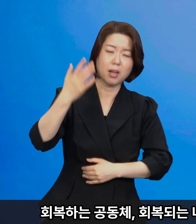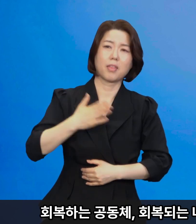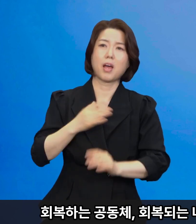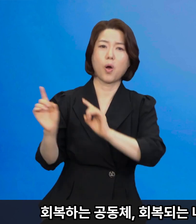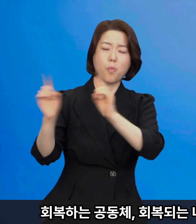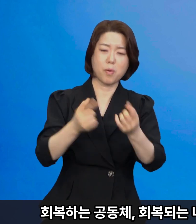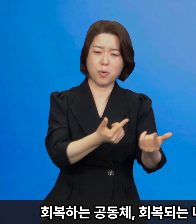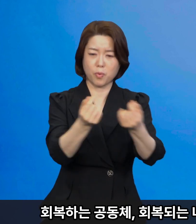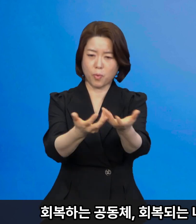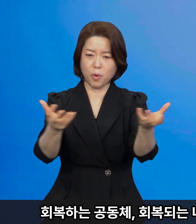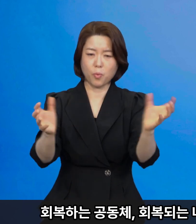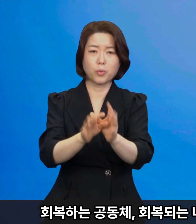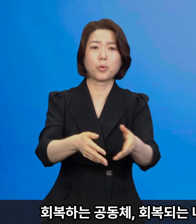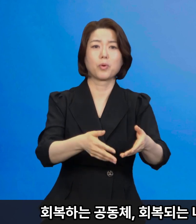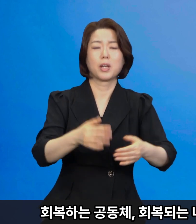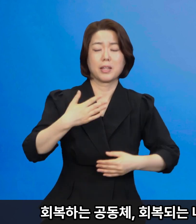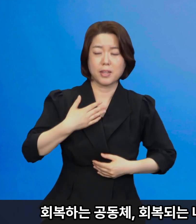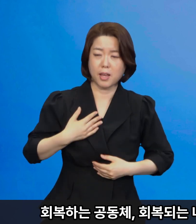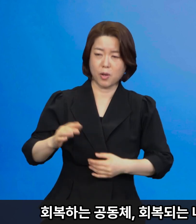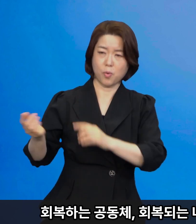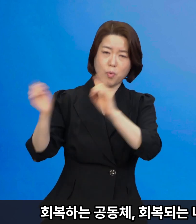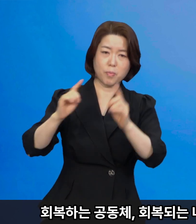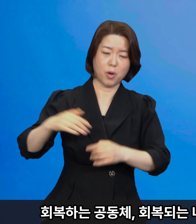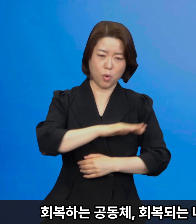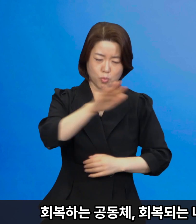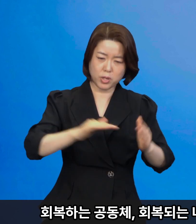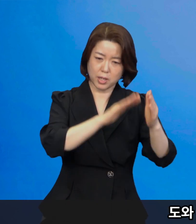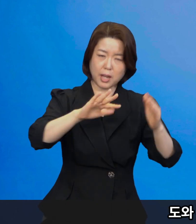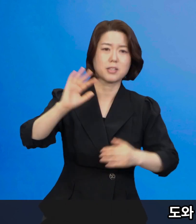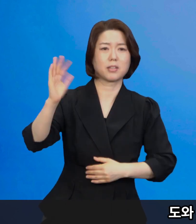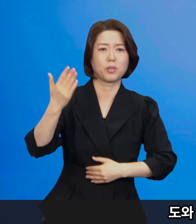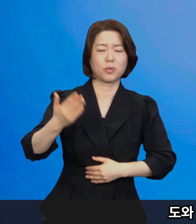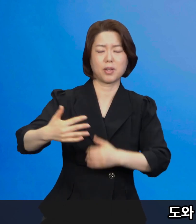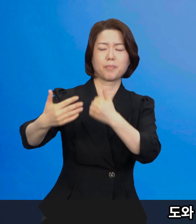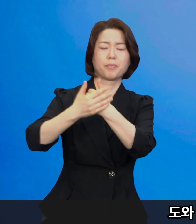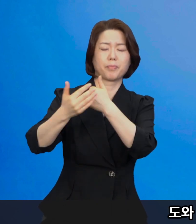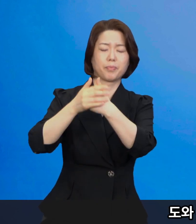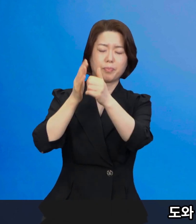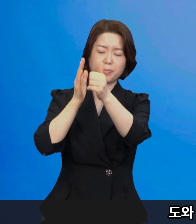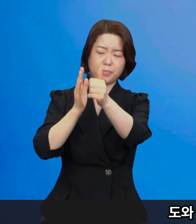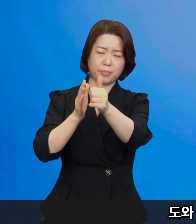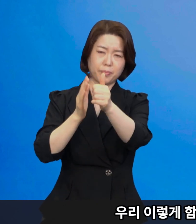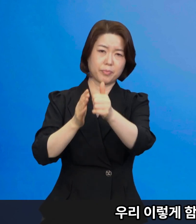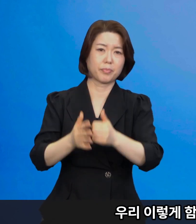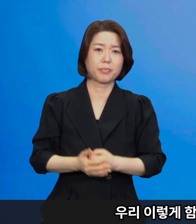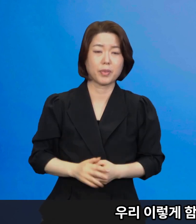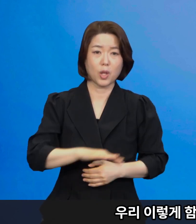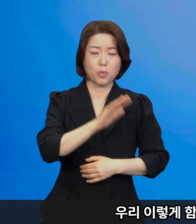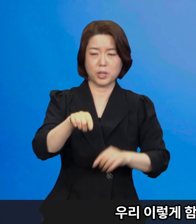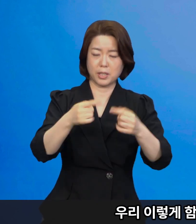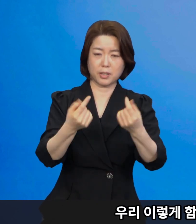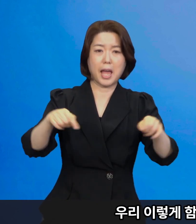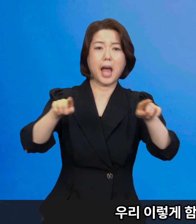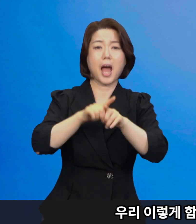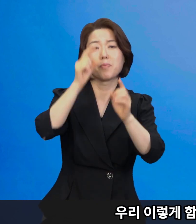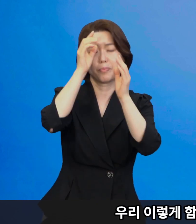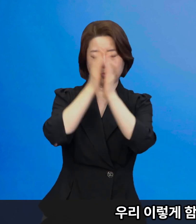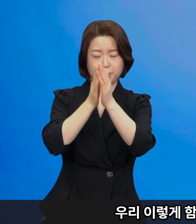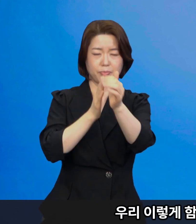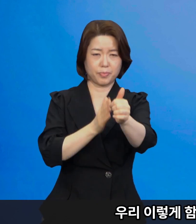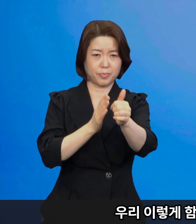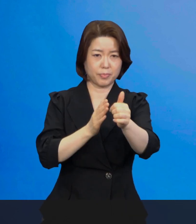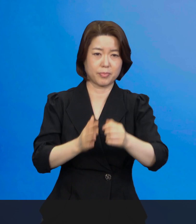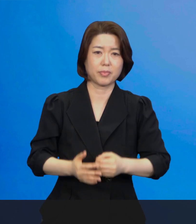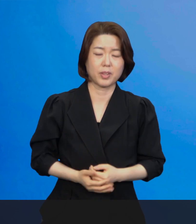회복하는 공동체, 회복되는 나, 회복되는 우리 가정 될 수 있도록 도와주시옵소서. 우리 이렇게 함께 기도하시겠습니다.